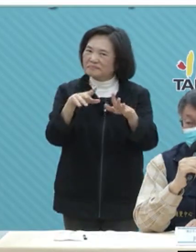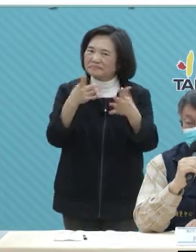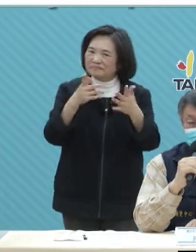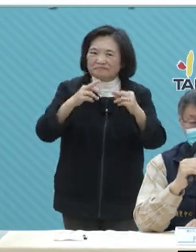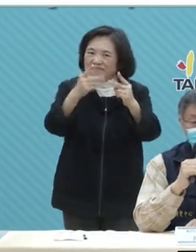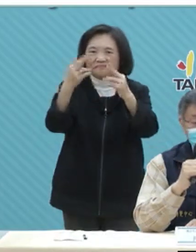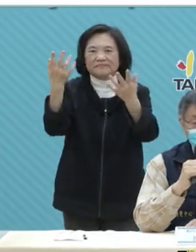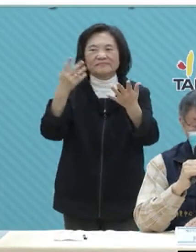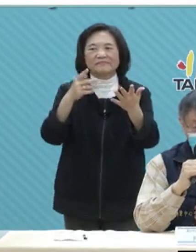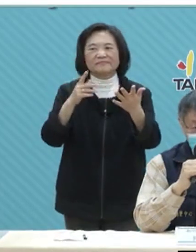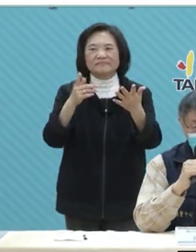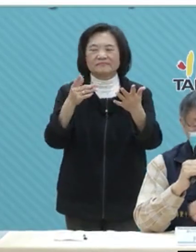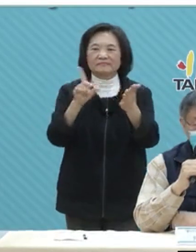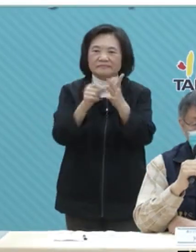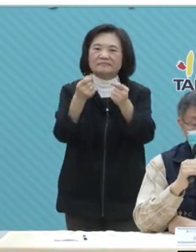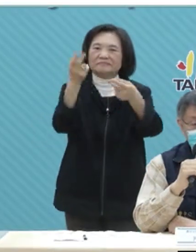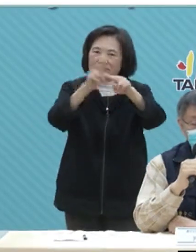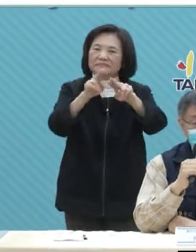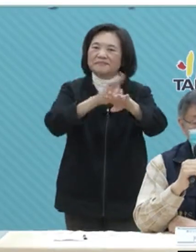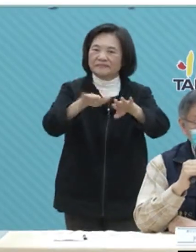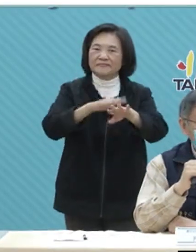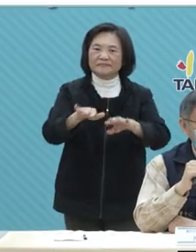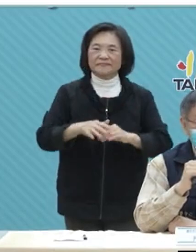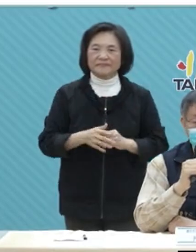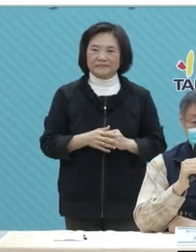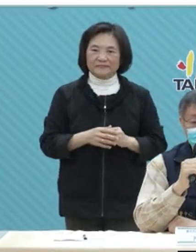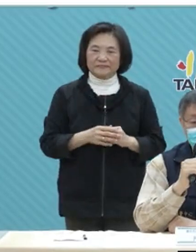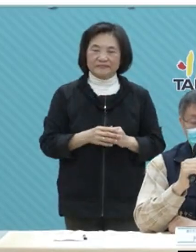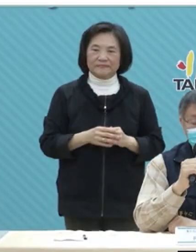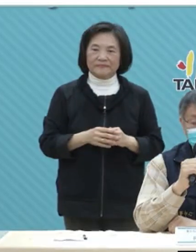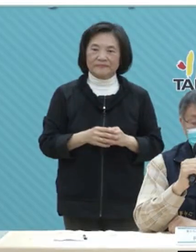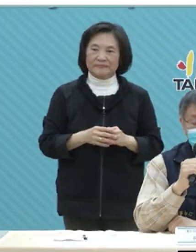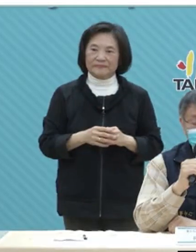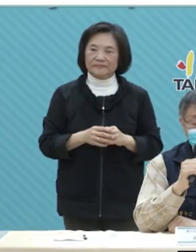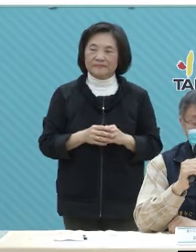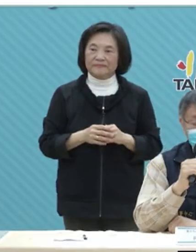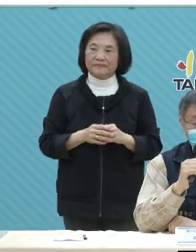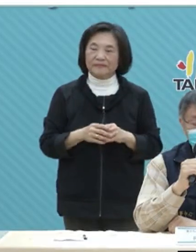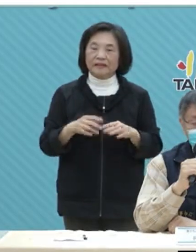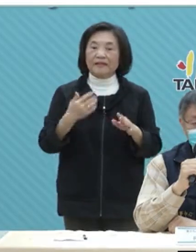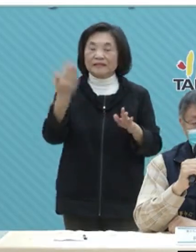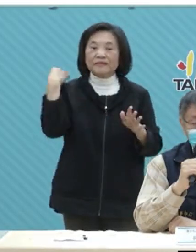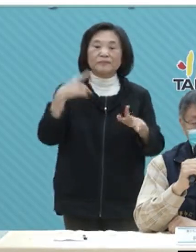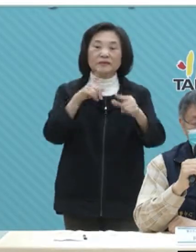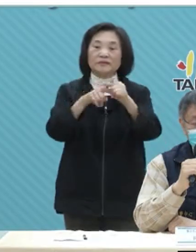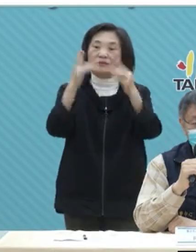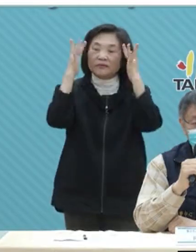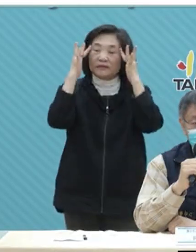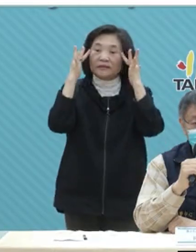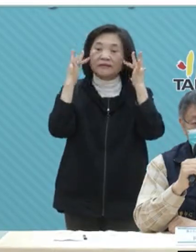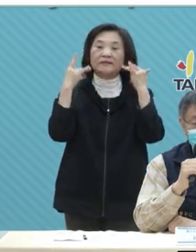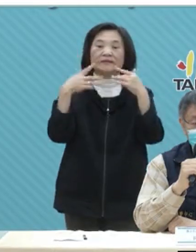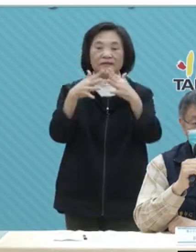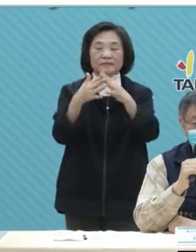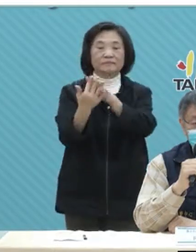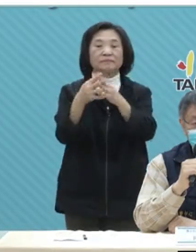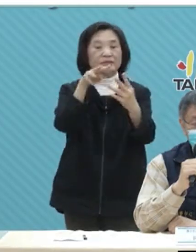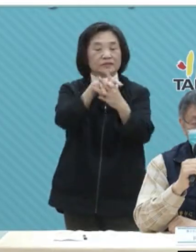敢。那至于说那个过去那个我们去参加中南美洲国家的总统就职